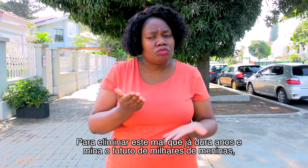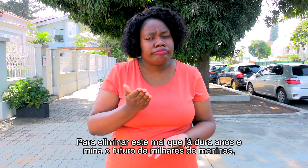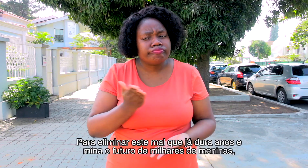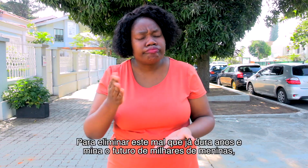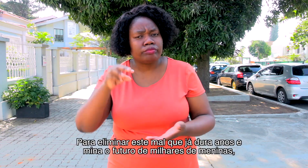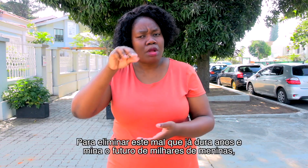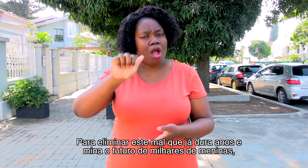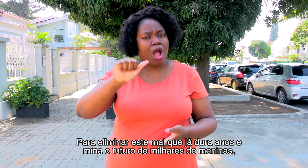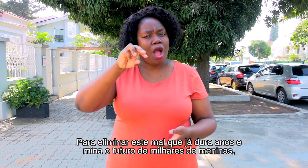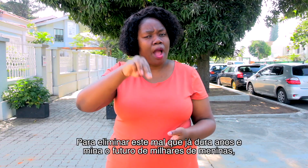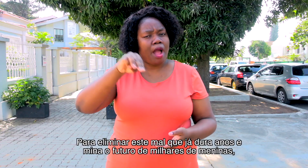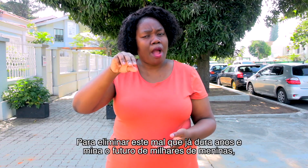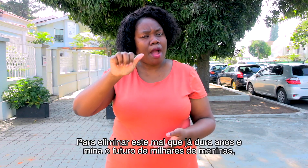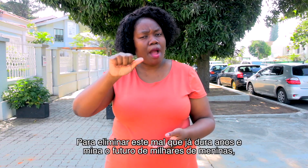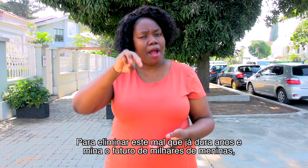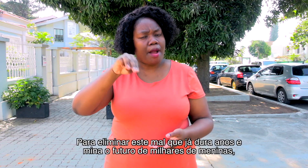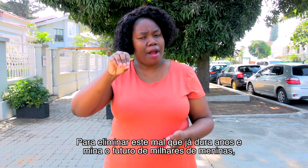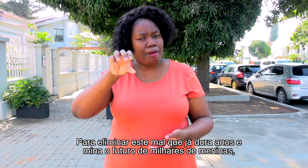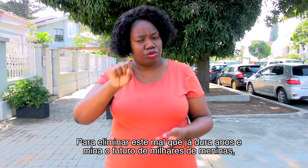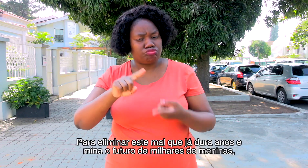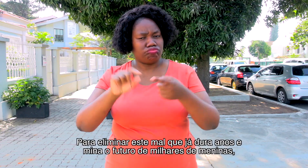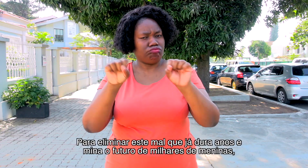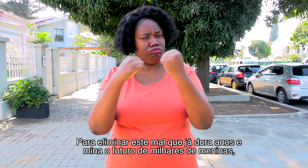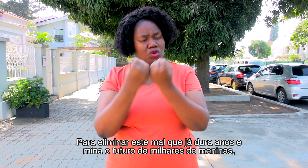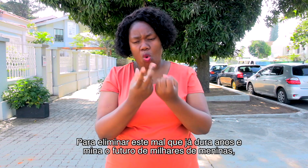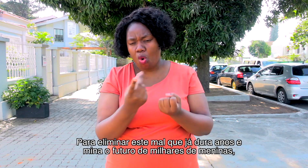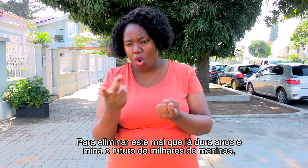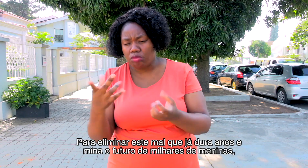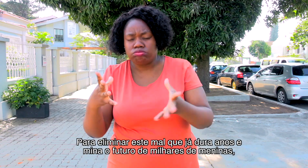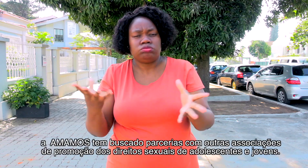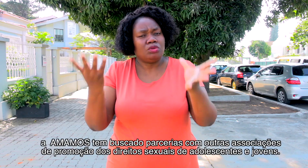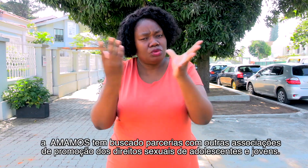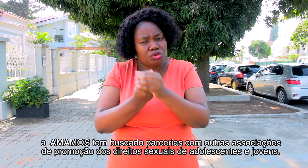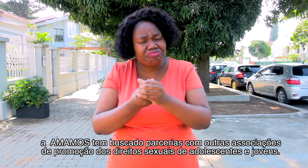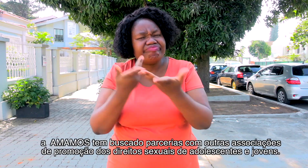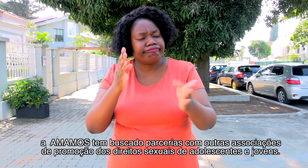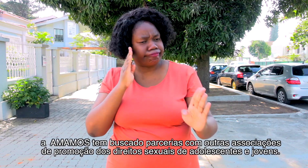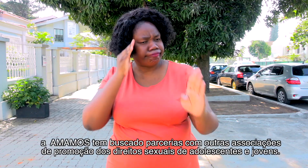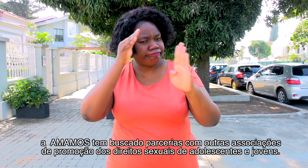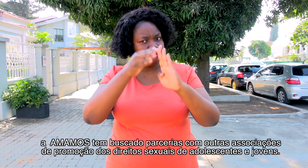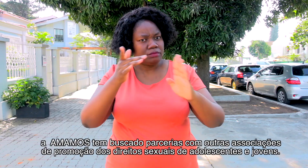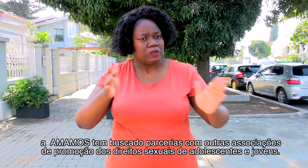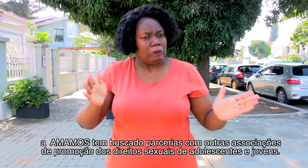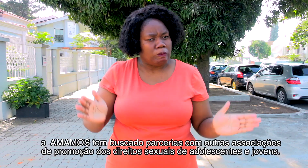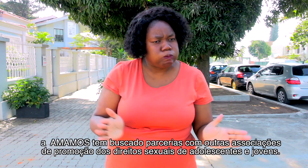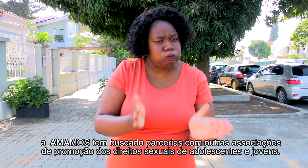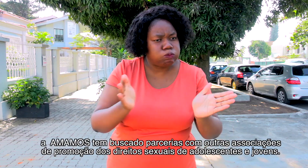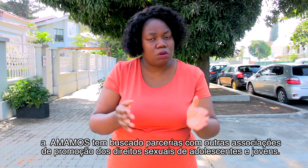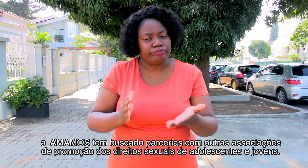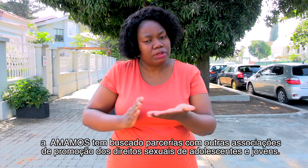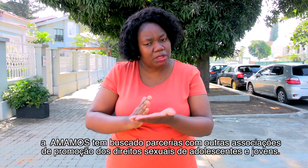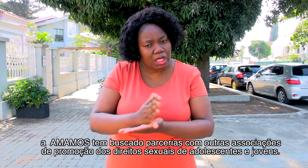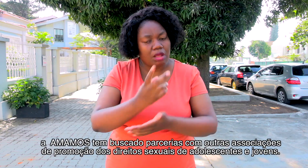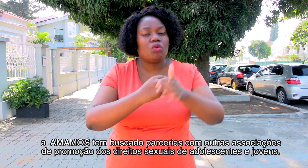Para eliminar este mal, que já dura anos e mina o futuro de milhares de meninas, a AMAMUS tem buscado parceria com